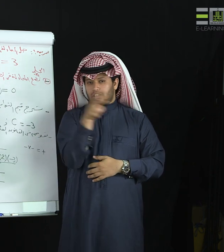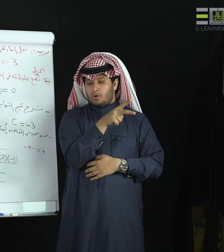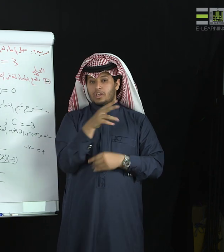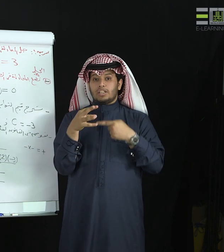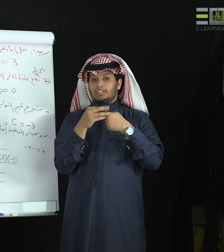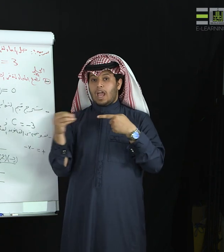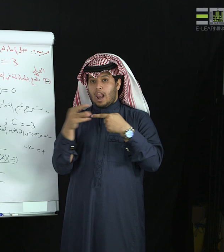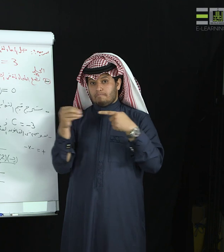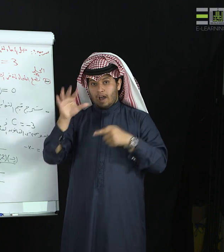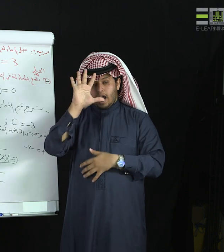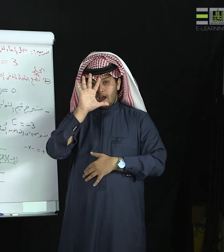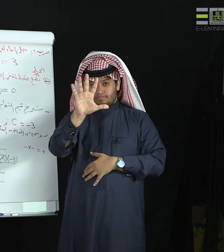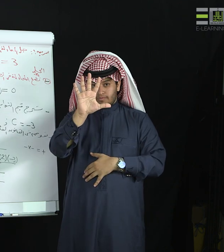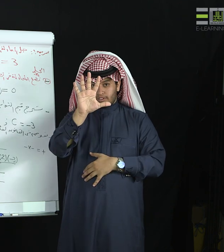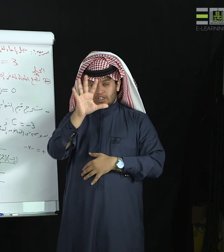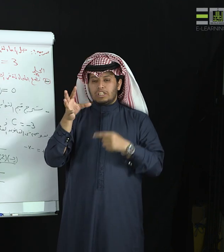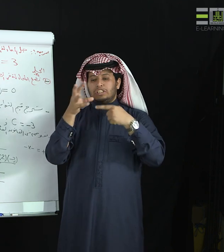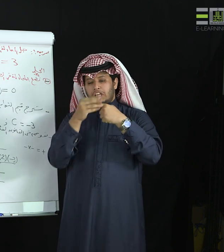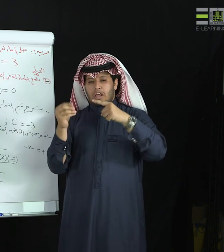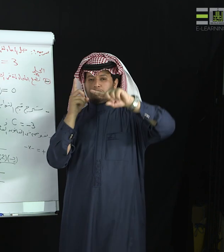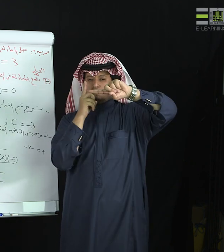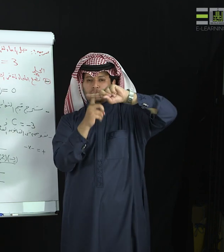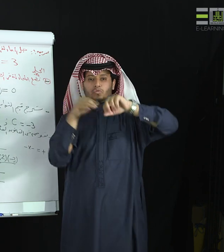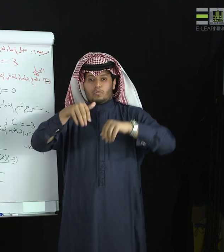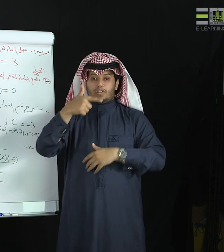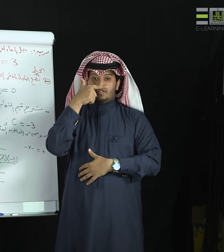سالب 5 سالب او موجب جذر